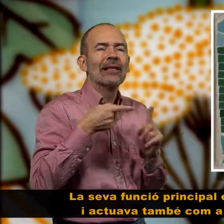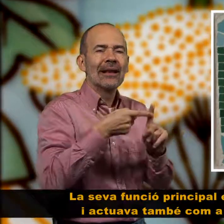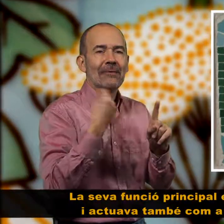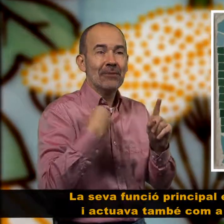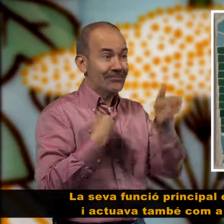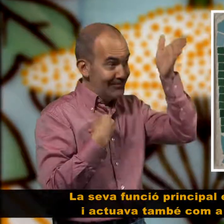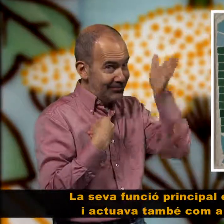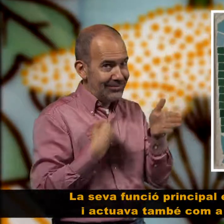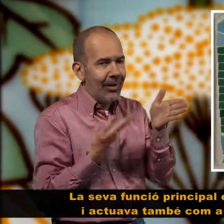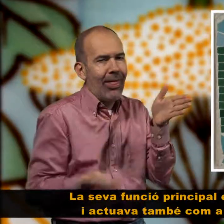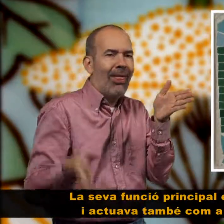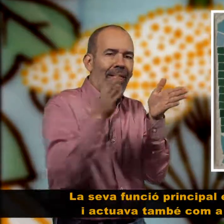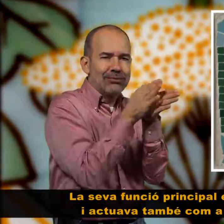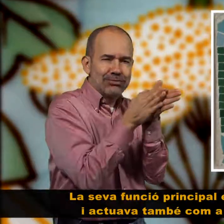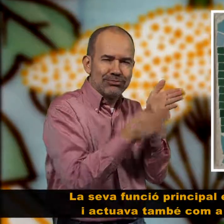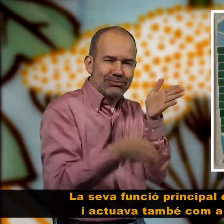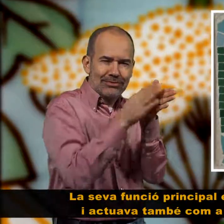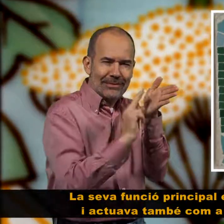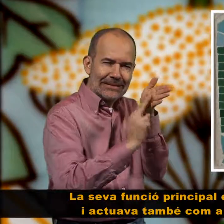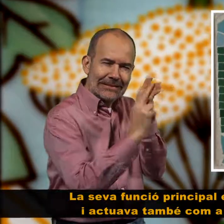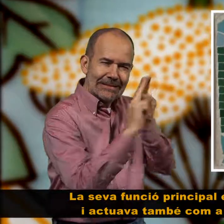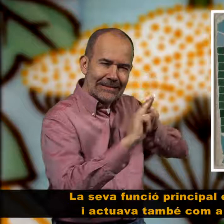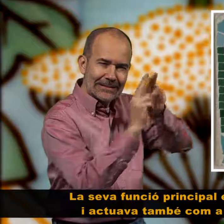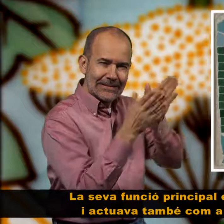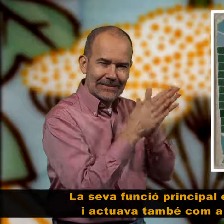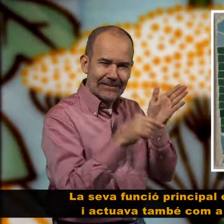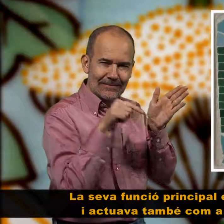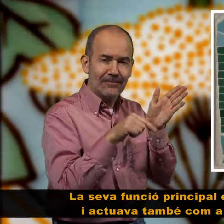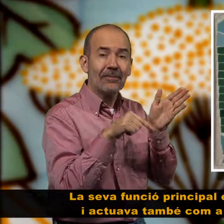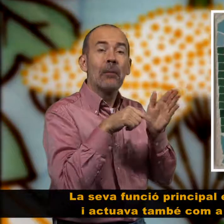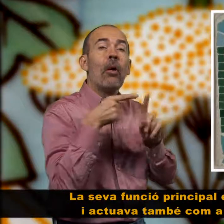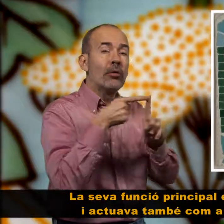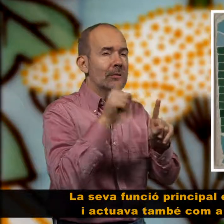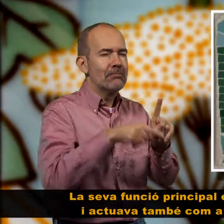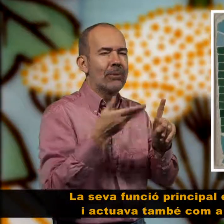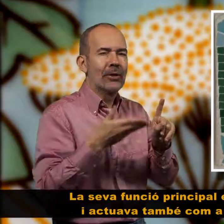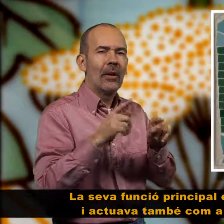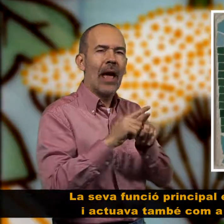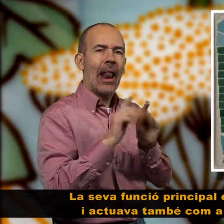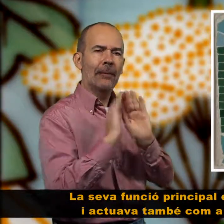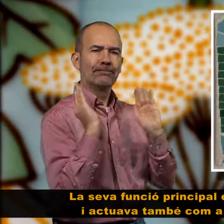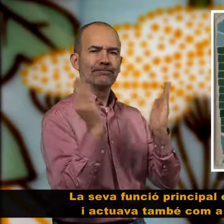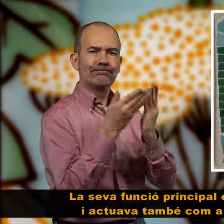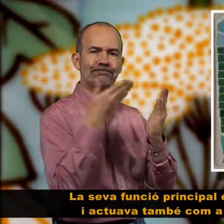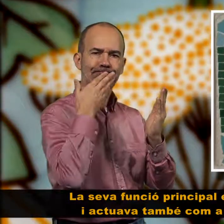La seva funció principal era el revestiment i actuava també com a aïllant higiènic.